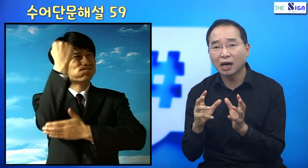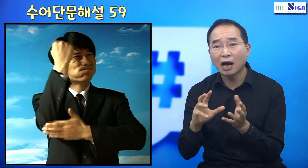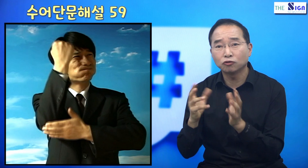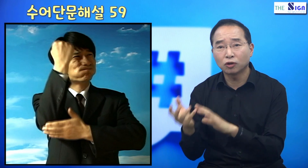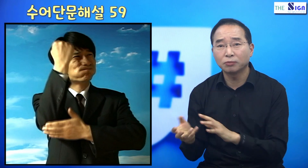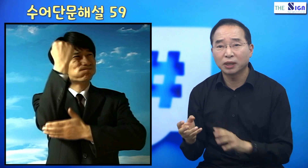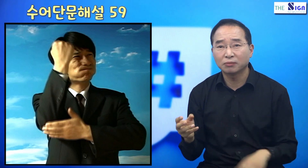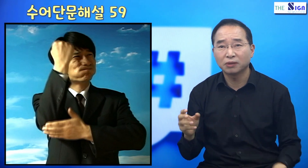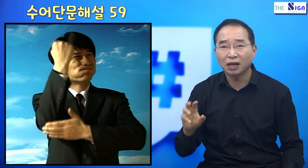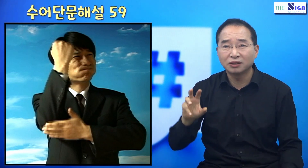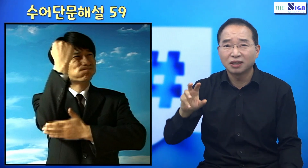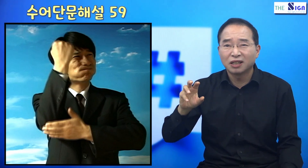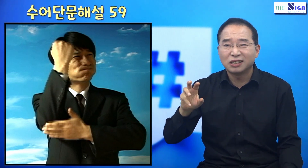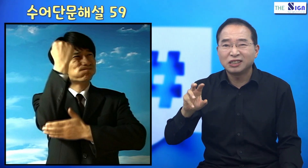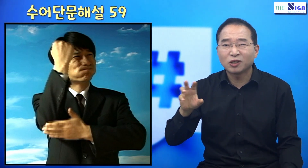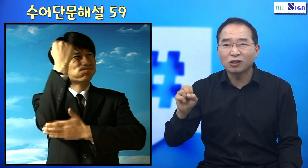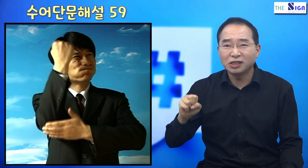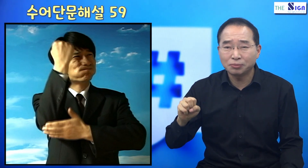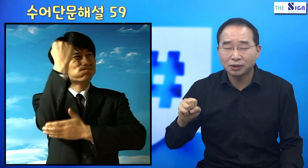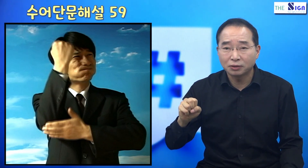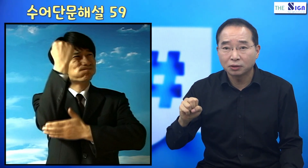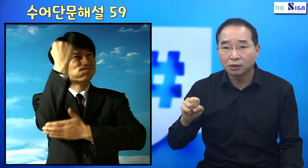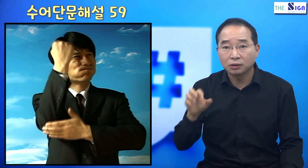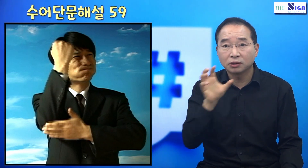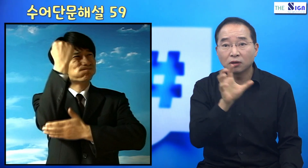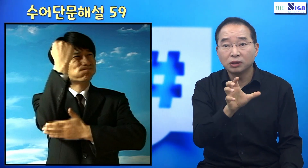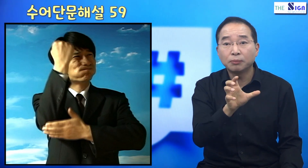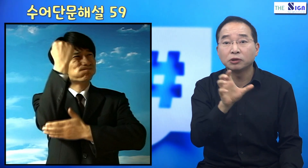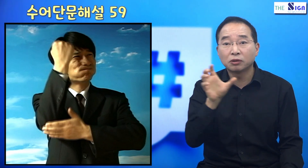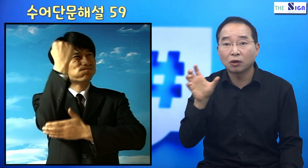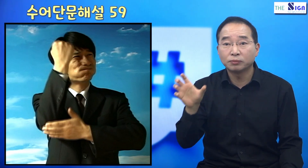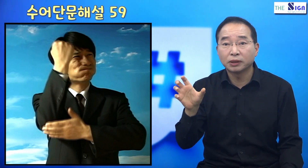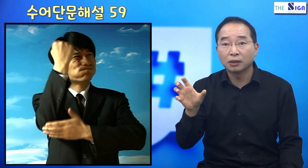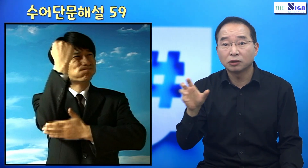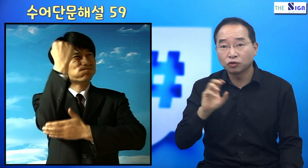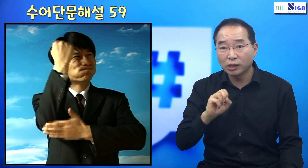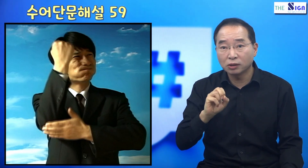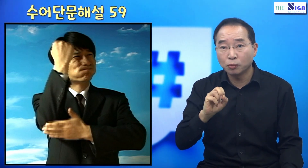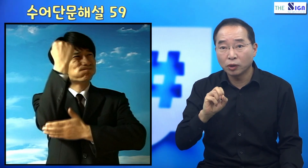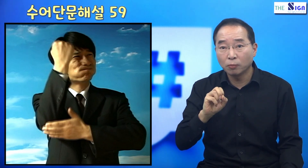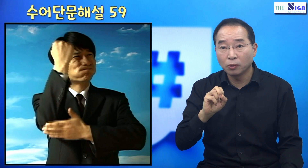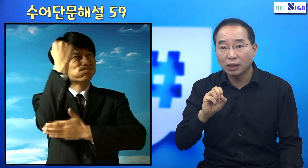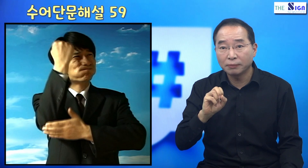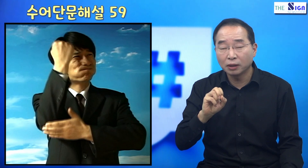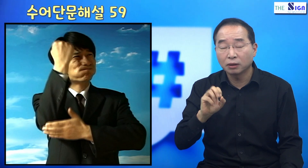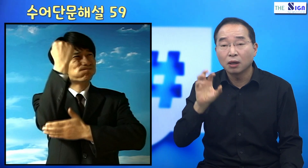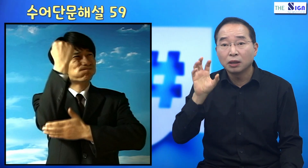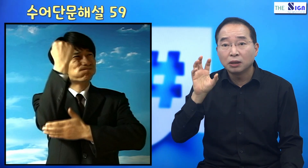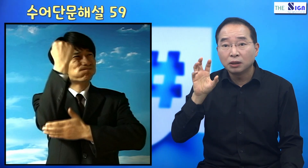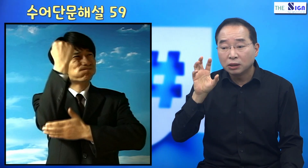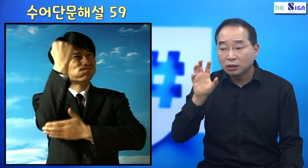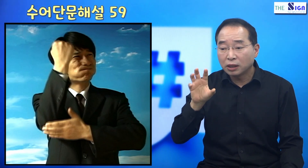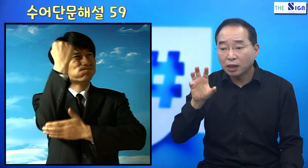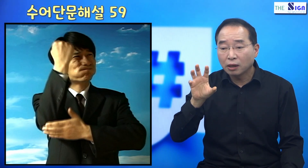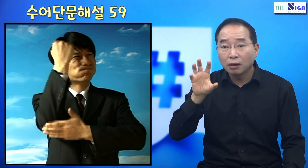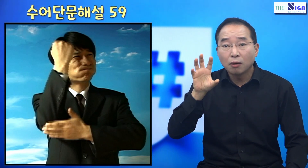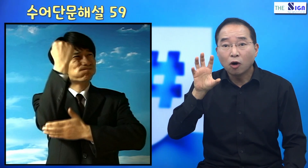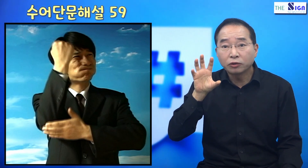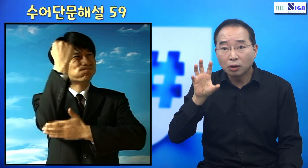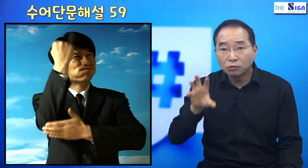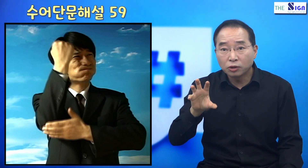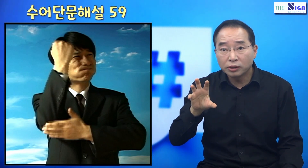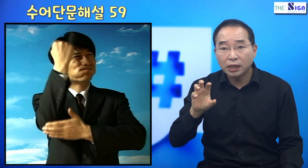우리는 이제 한국어는 뭐냐면 약간 이 썩은 집을 그 썩은이 먼저 나옵니다. 근데 수화에서는 뭐냐면